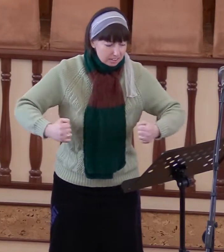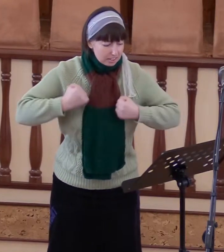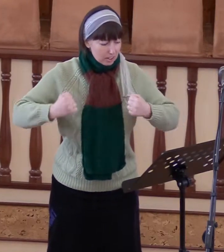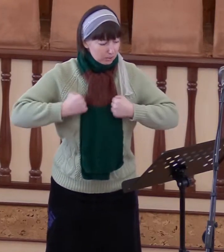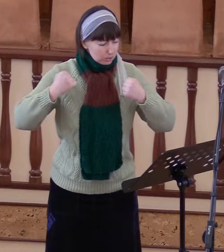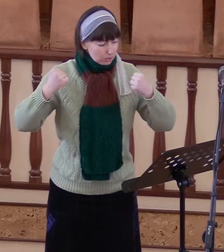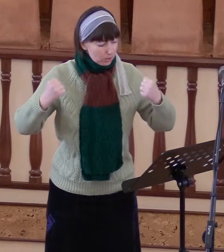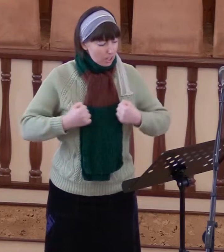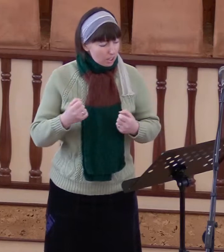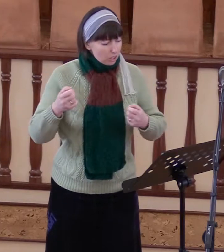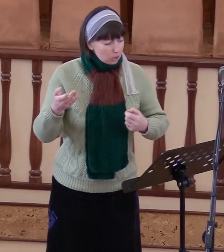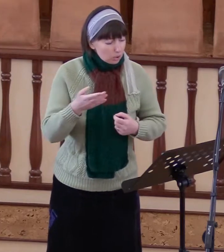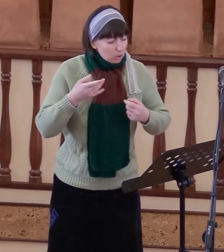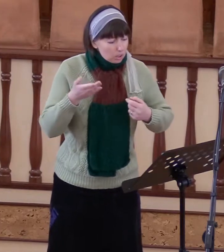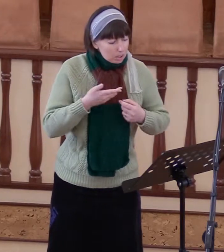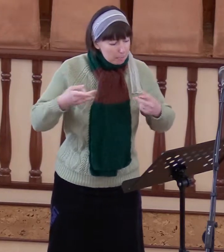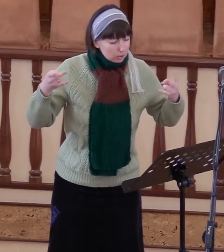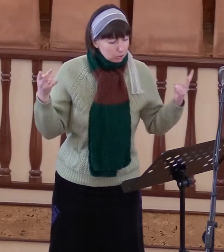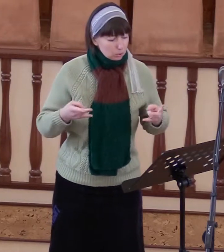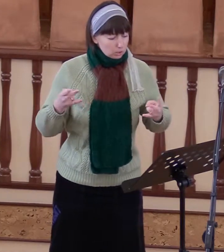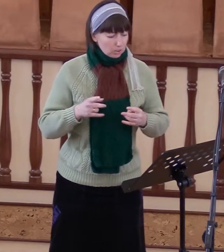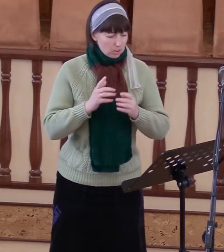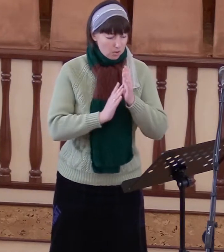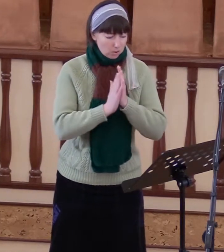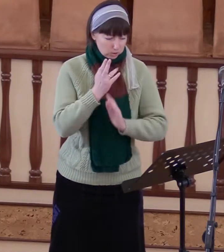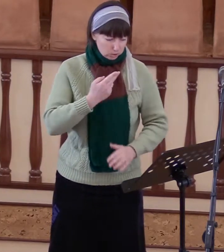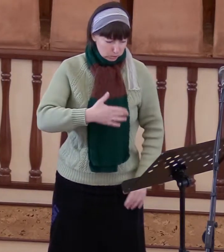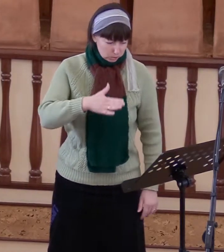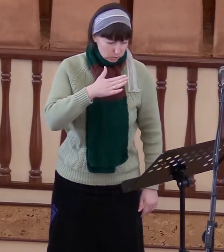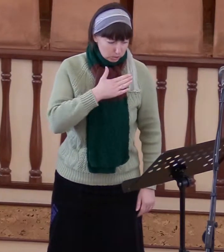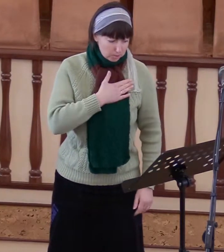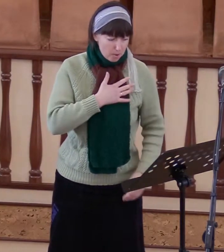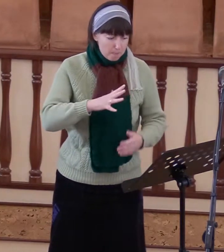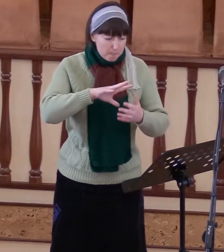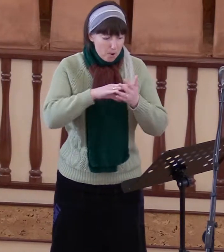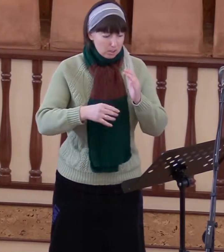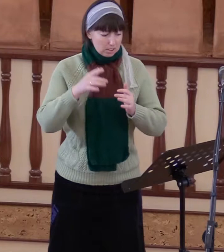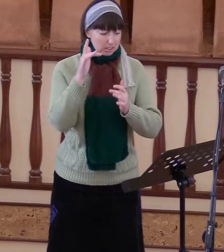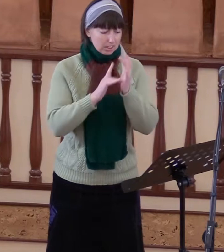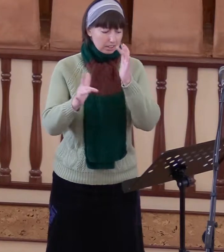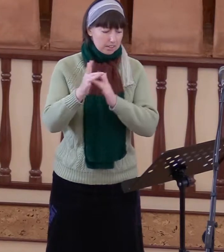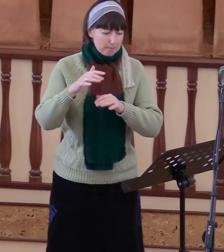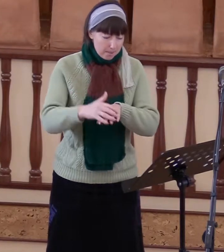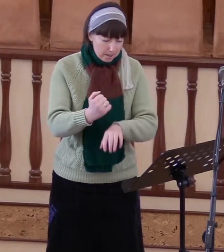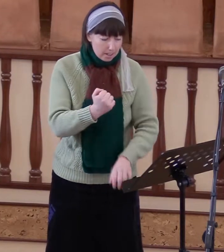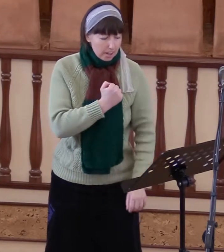усердие, нам нужно, чтобы росли в душе плоды Христова милосердия.